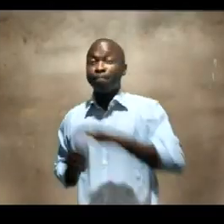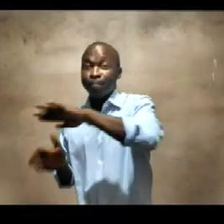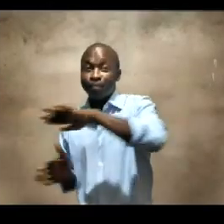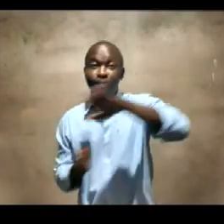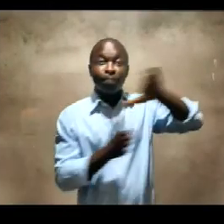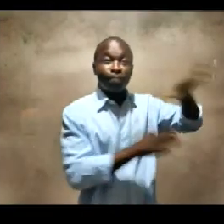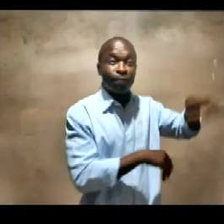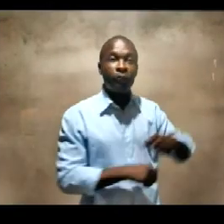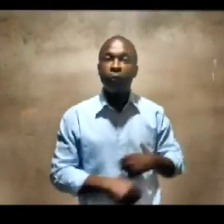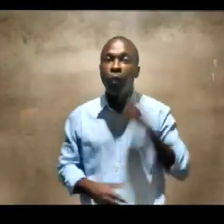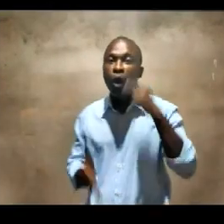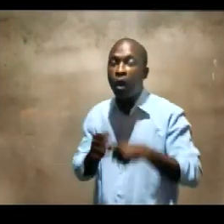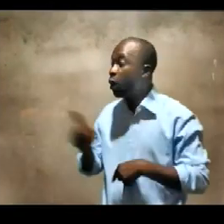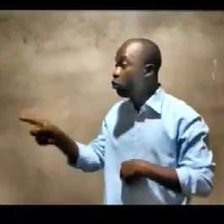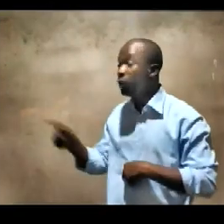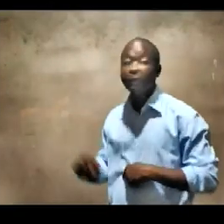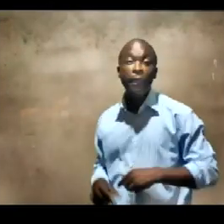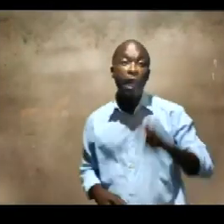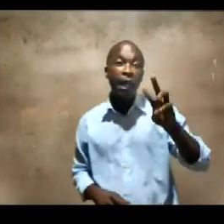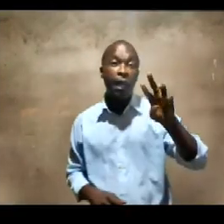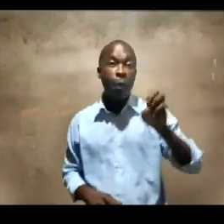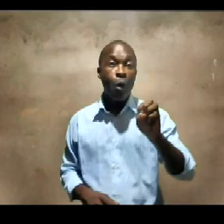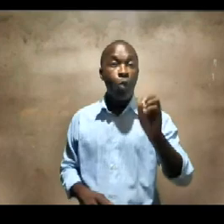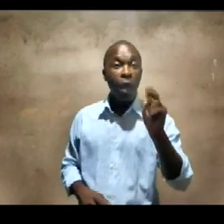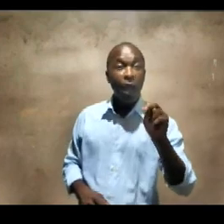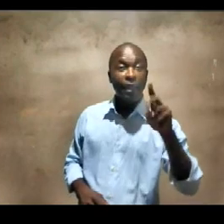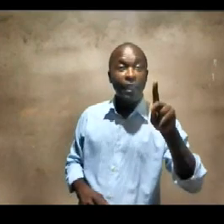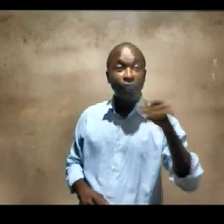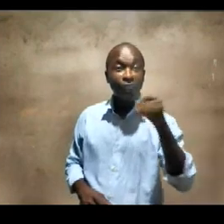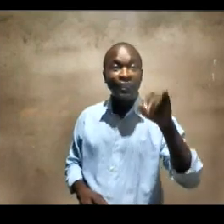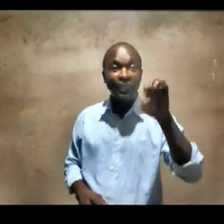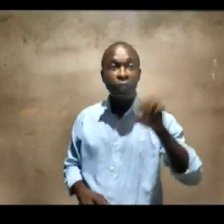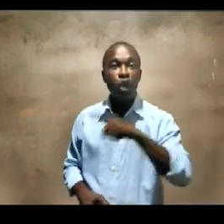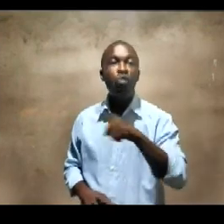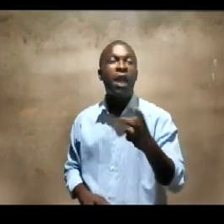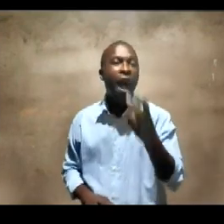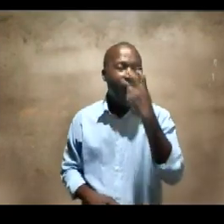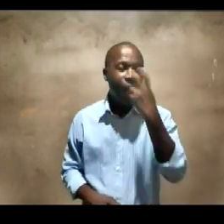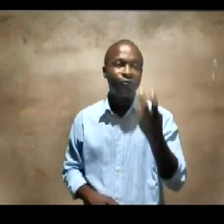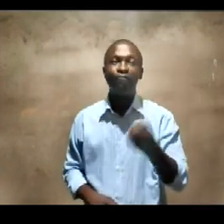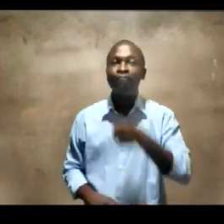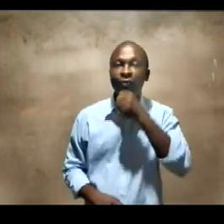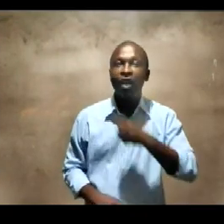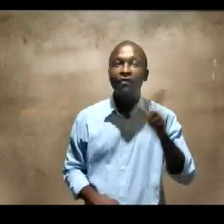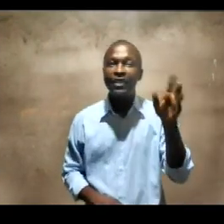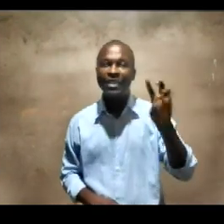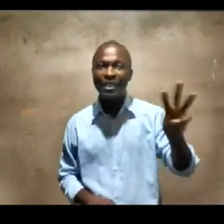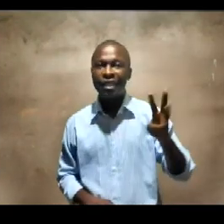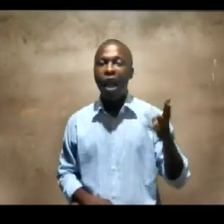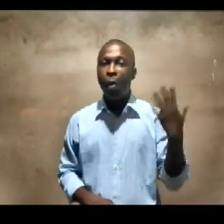Yvan Wanji, je suis âgé de 26 ans, je suis non-voyant. Lorsque j'ai perdu la vue, j'ai